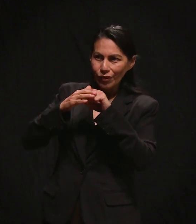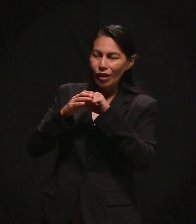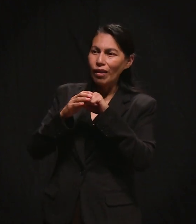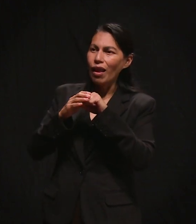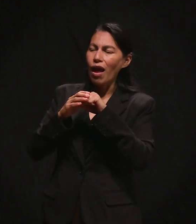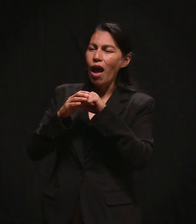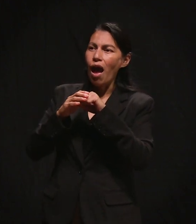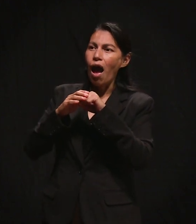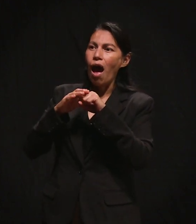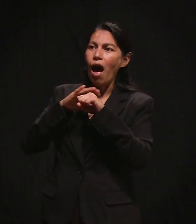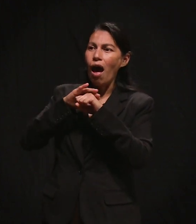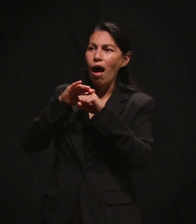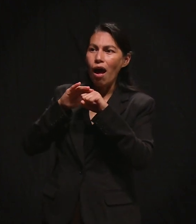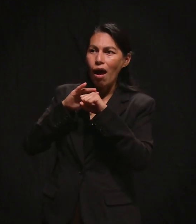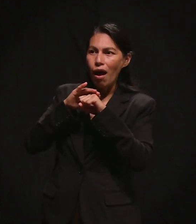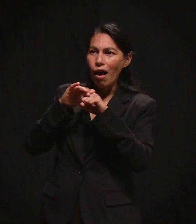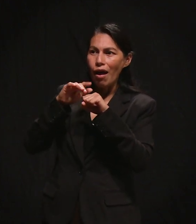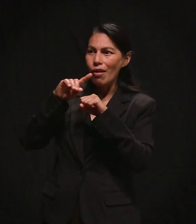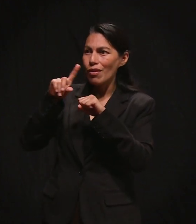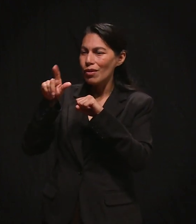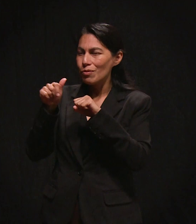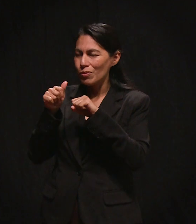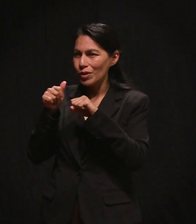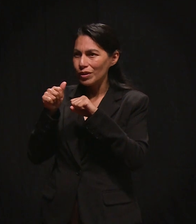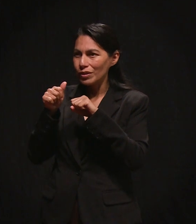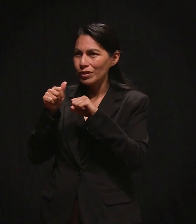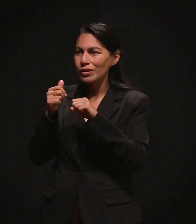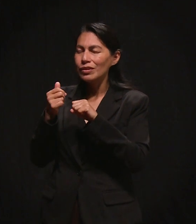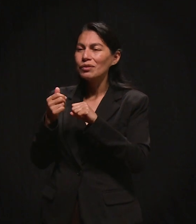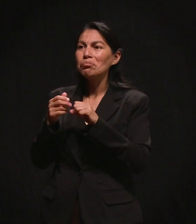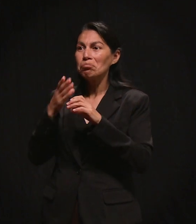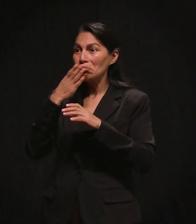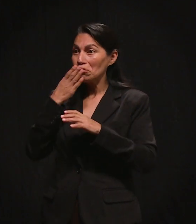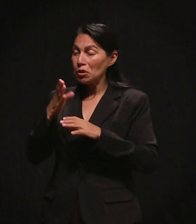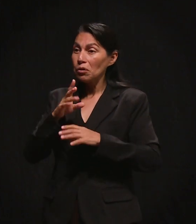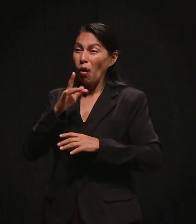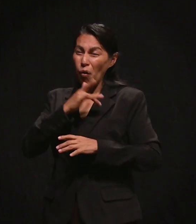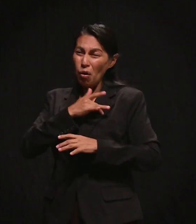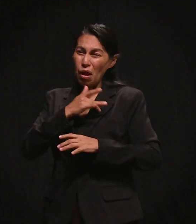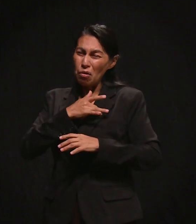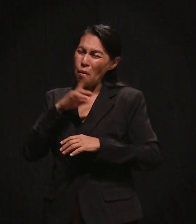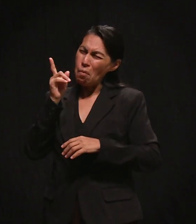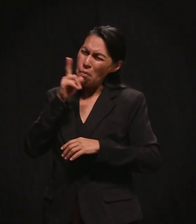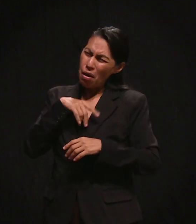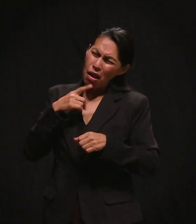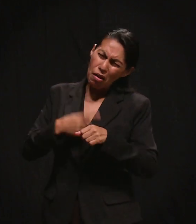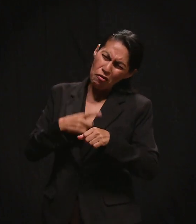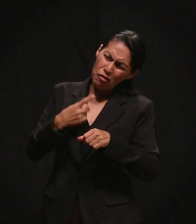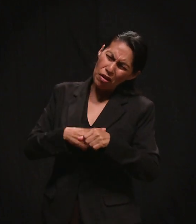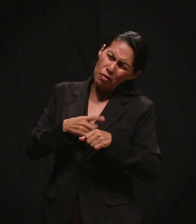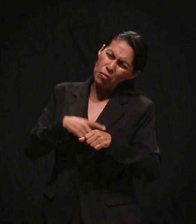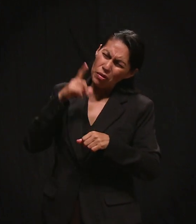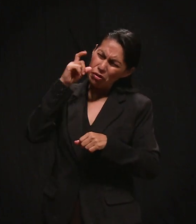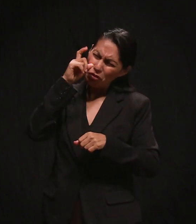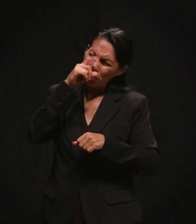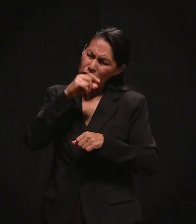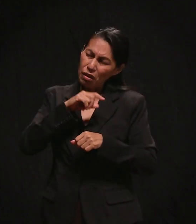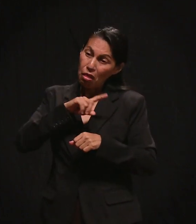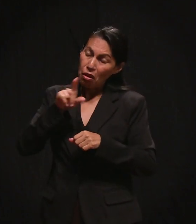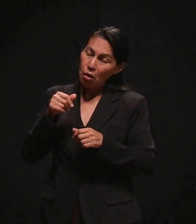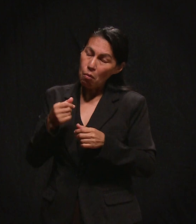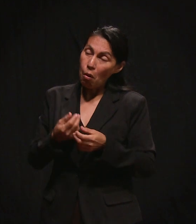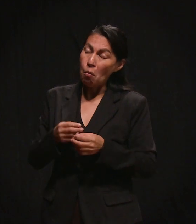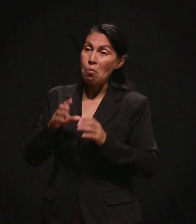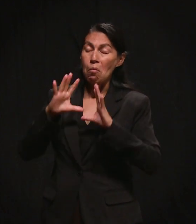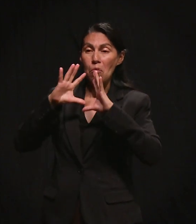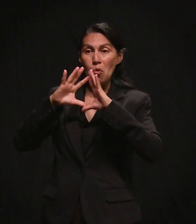recuperó. Se recuperó, Del corazón. así es. Ella sanó y Dios le dio más o menos unos 13 años